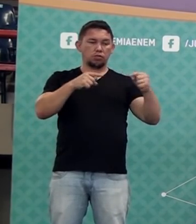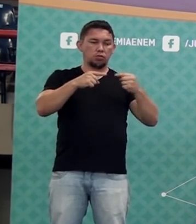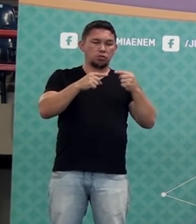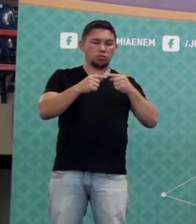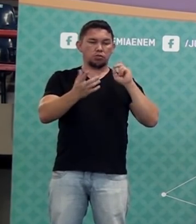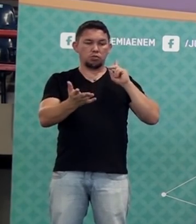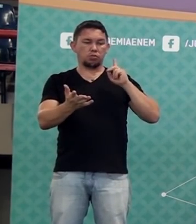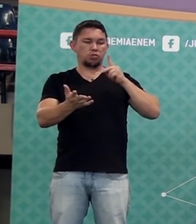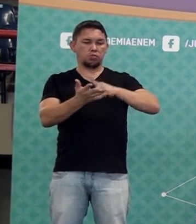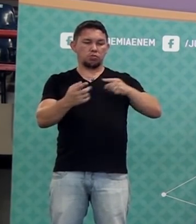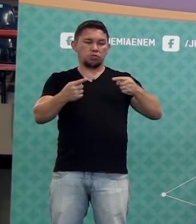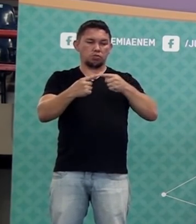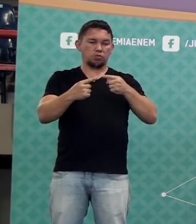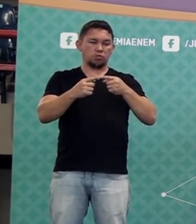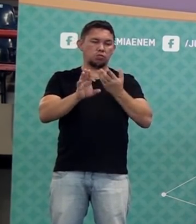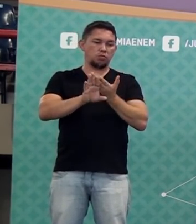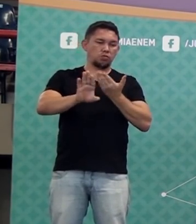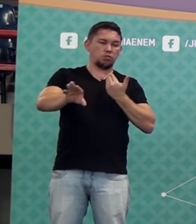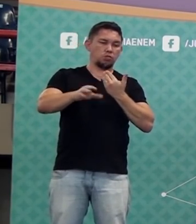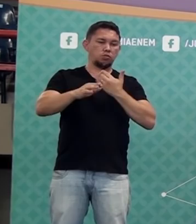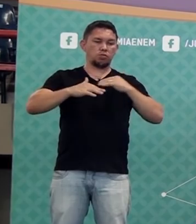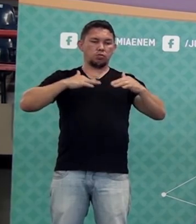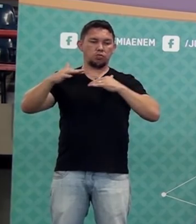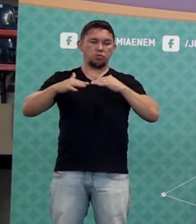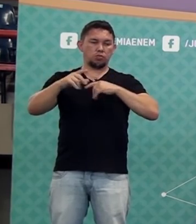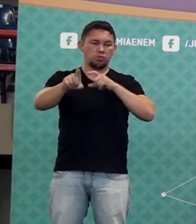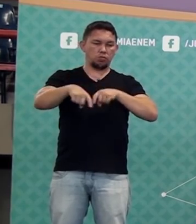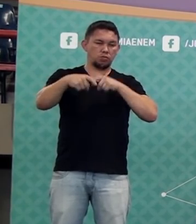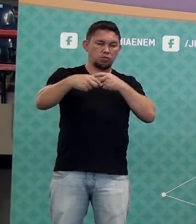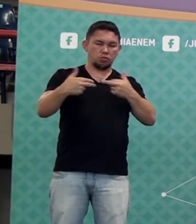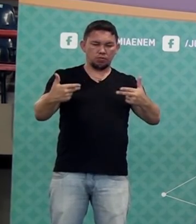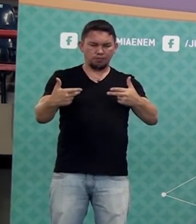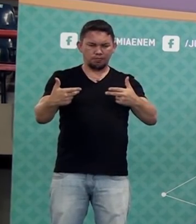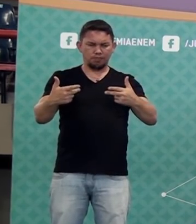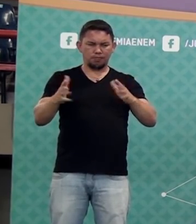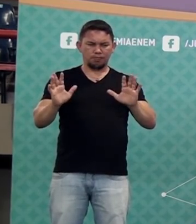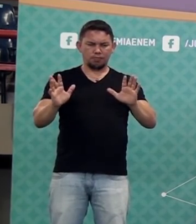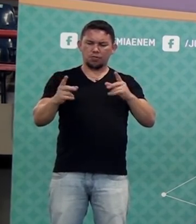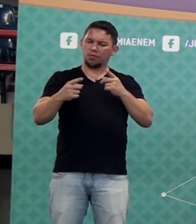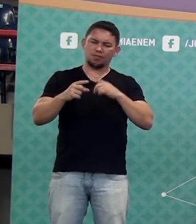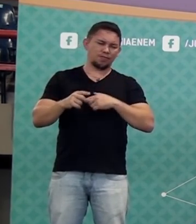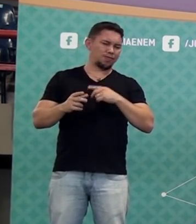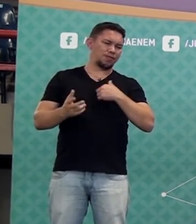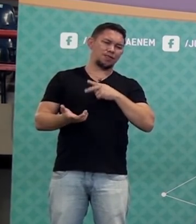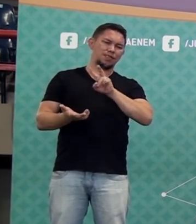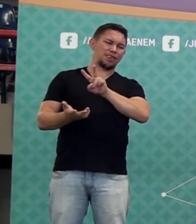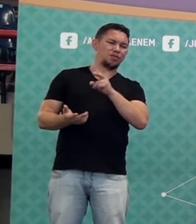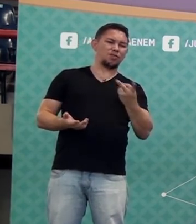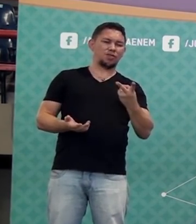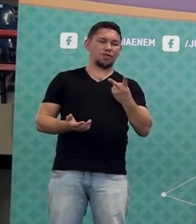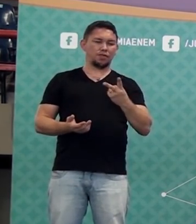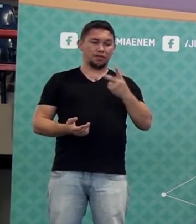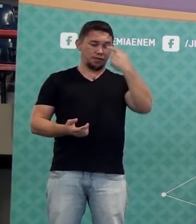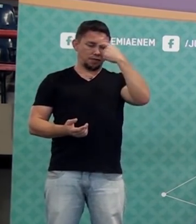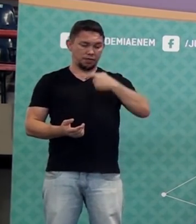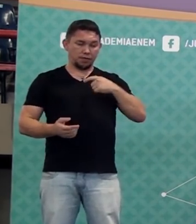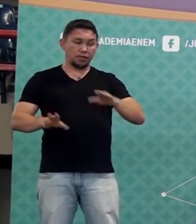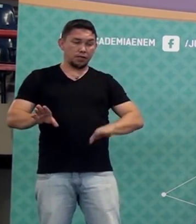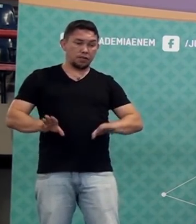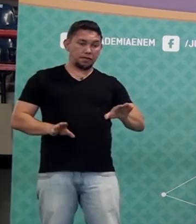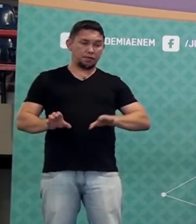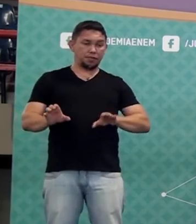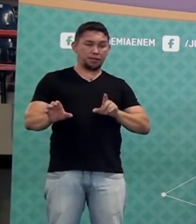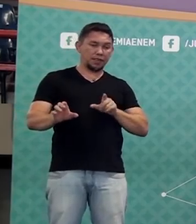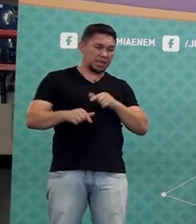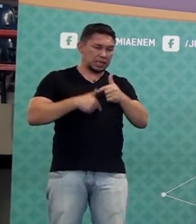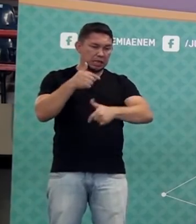social marcado pelo distanciamento das atividades ligadas à terra. É o contrário, né? O servo estava